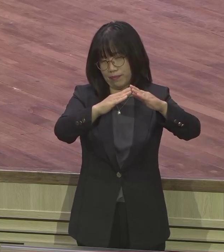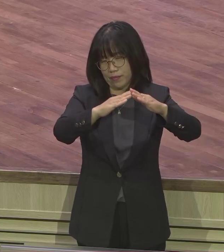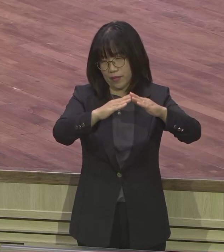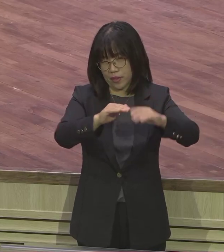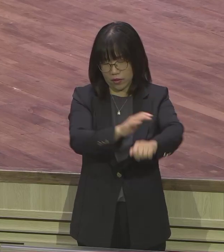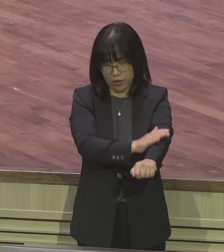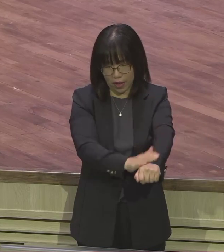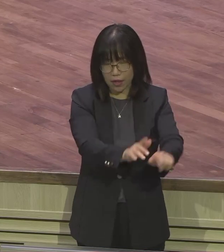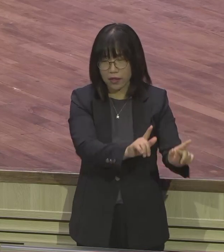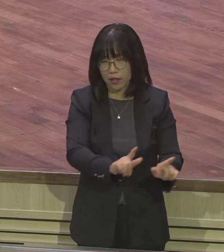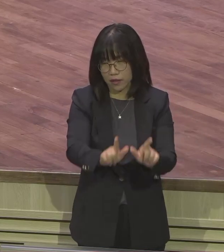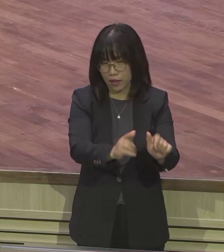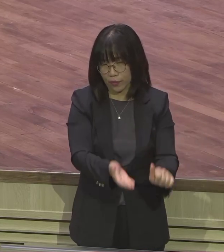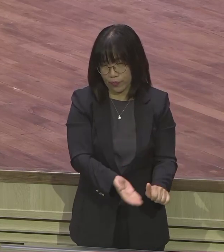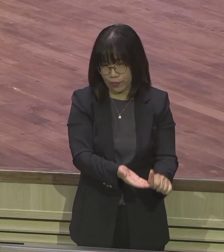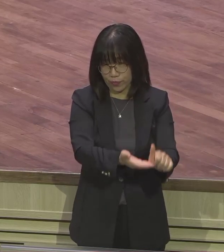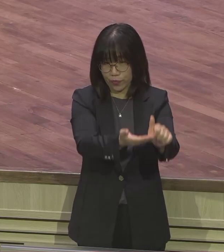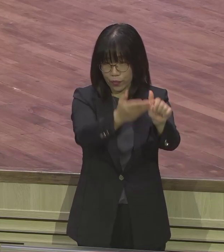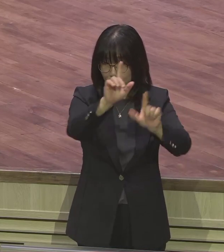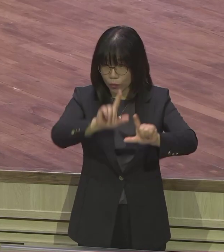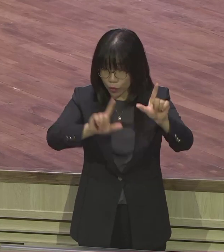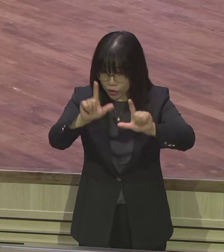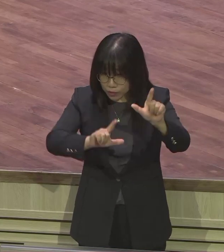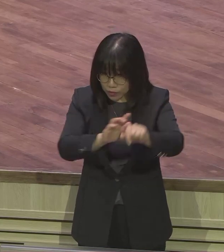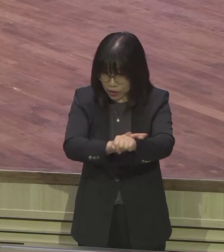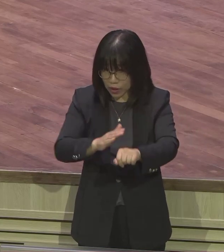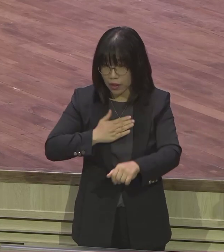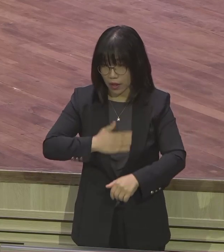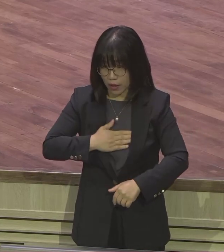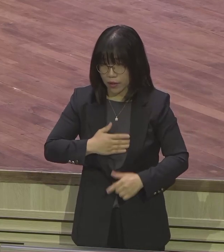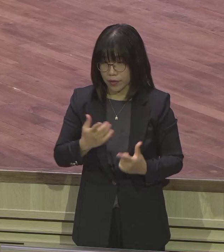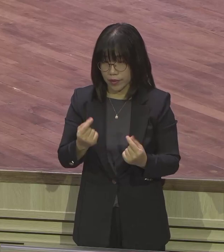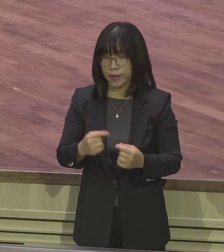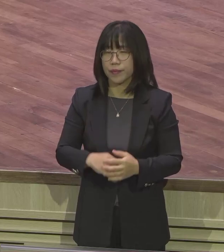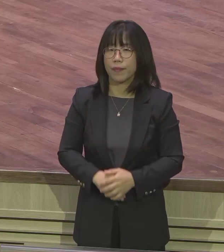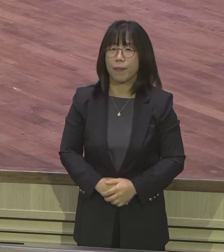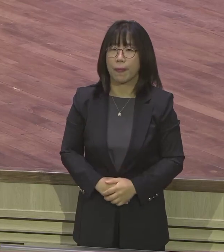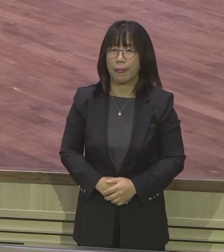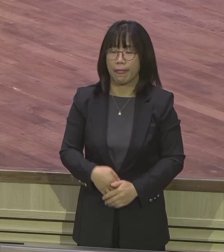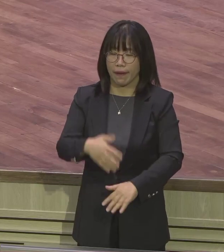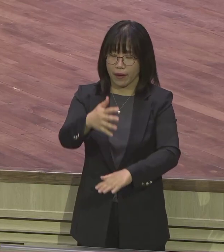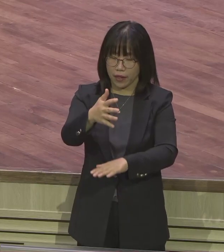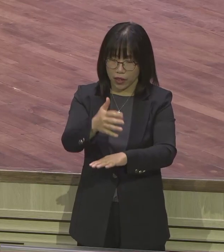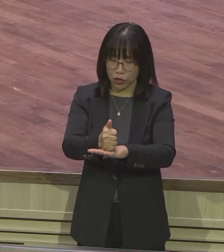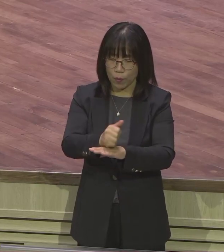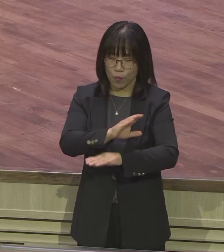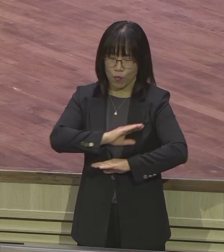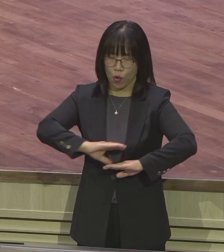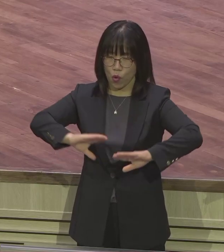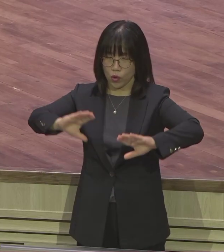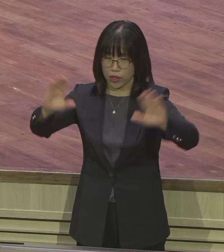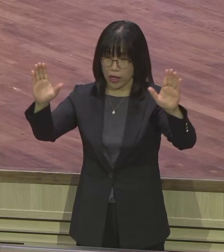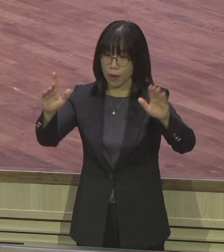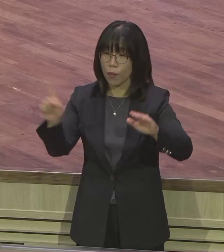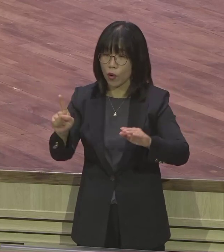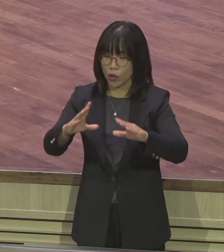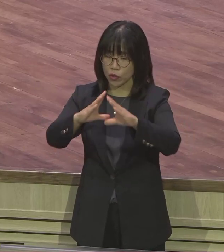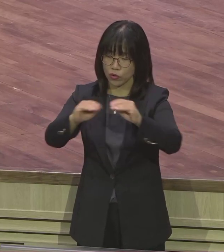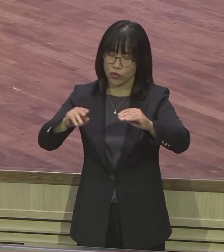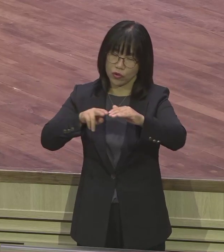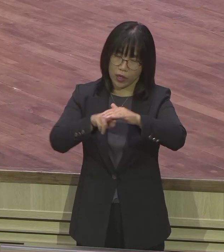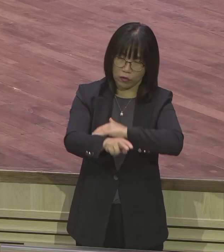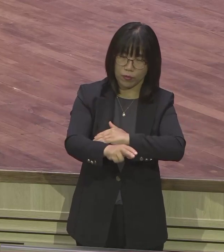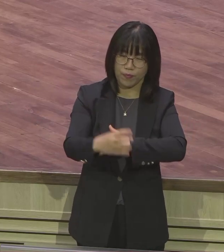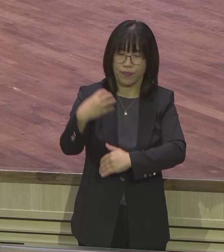말이야. 그렇게 과정을 좀 아시잖아요. 그런 과정을 거쳐가지고 이제 모세가 출애굽 시기잖아요. 출애굽을 시기